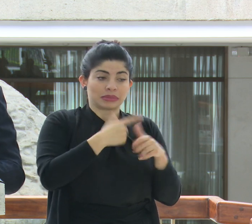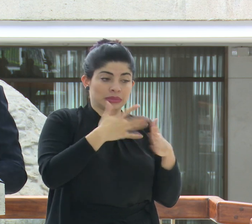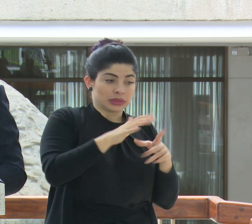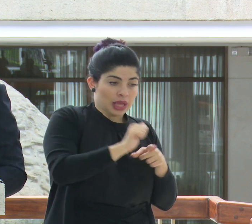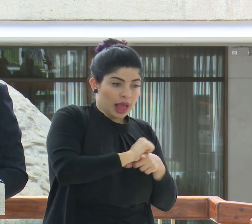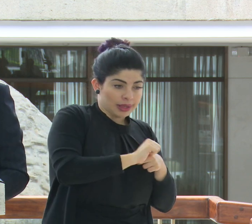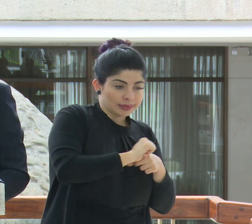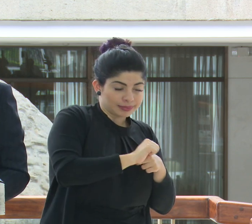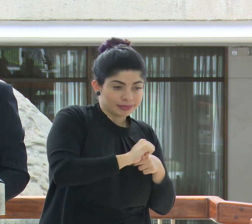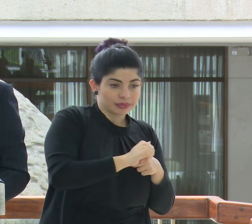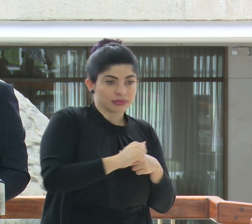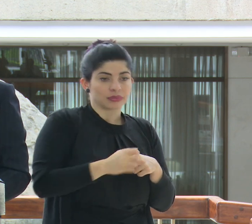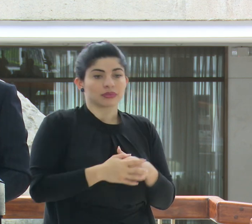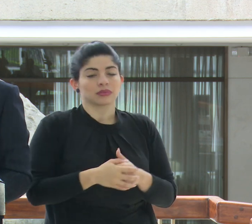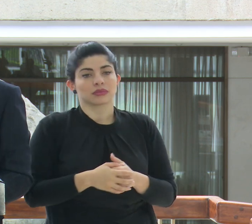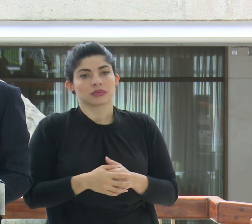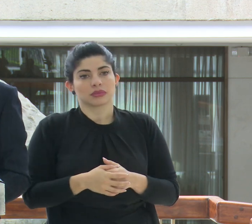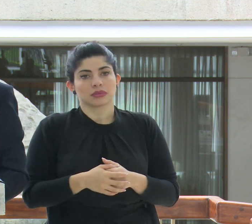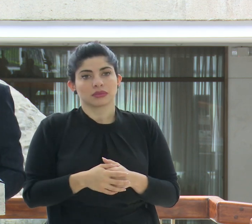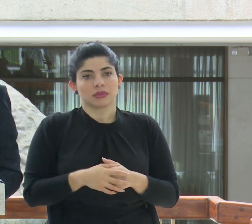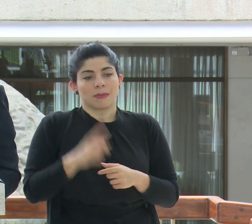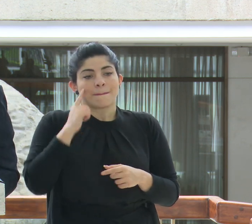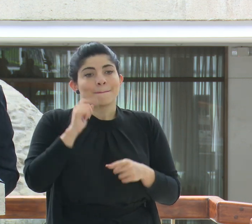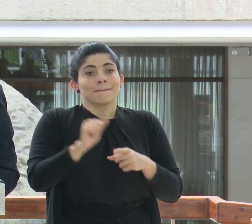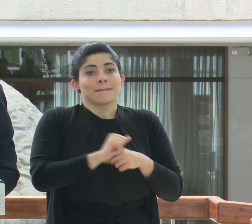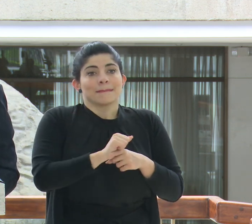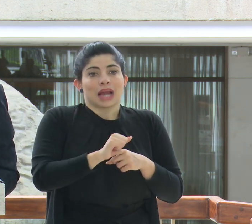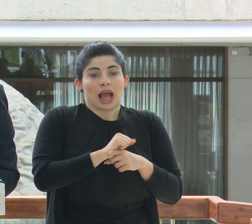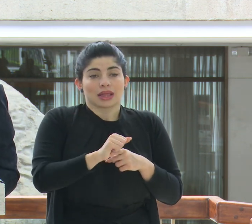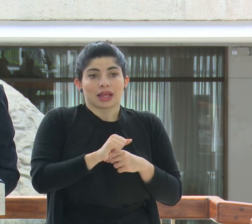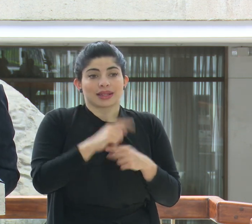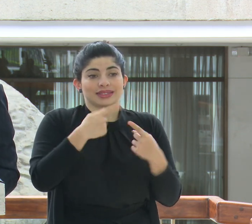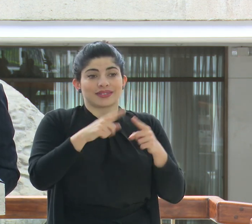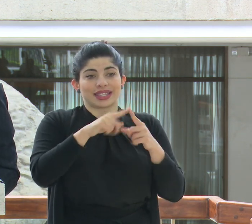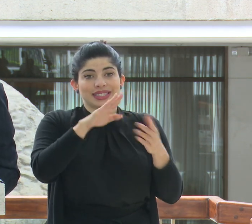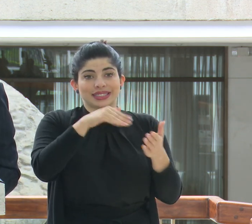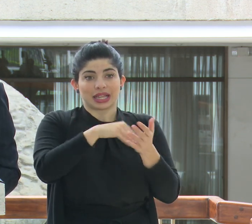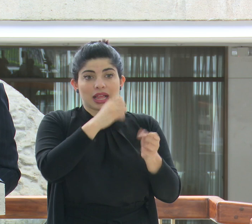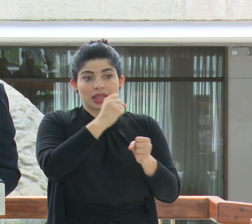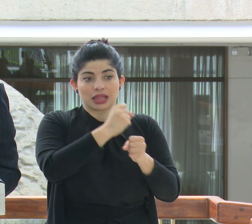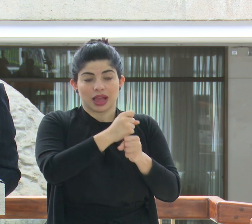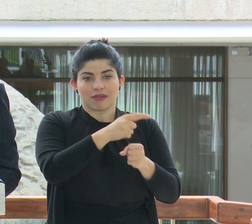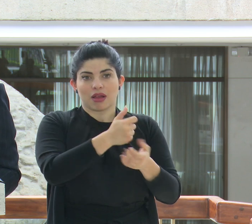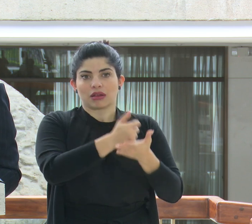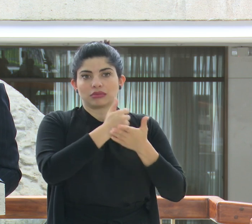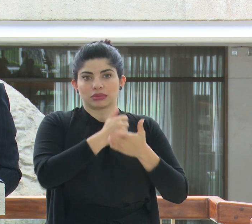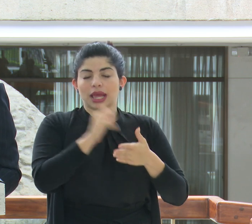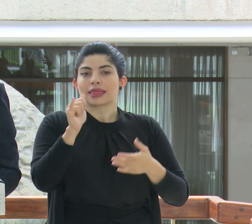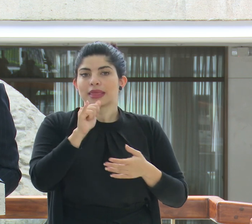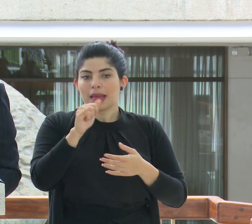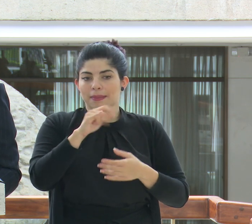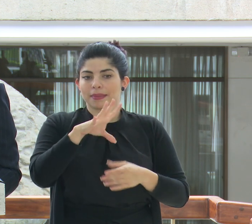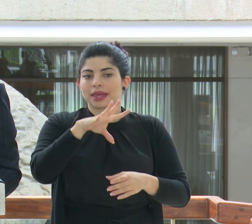de hacer prácticas en centros de trabajo. Eso también está